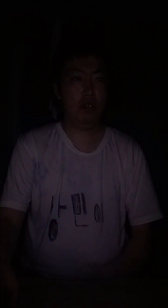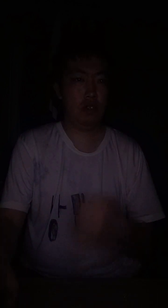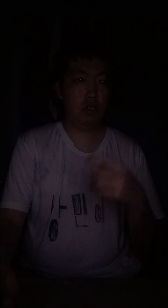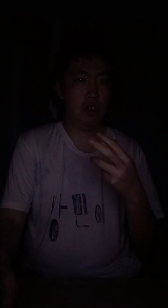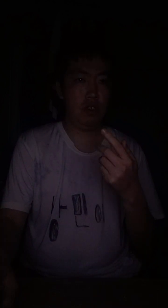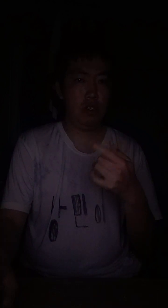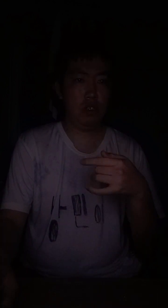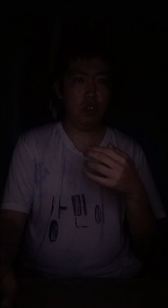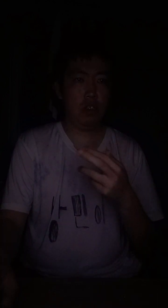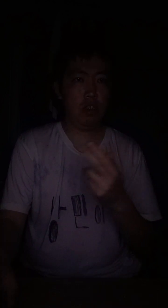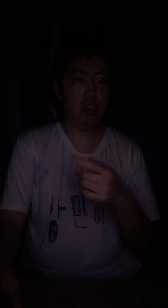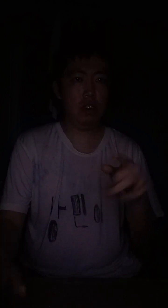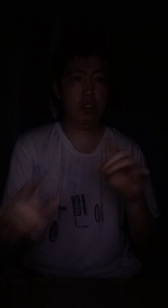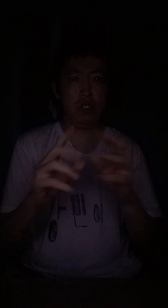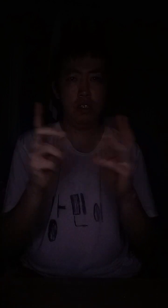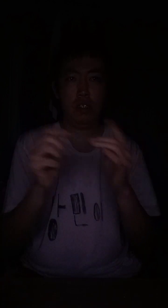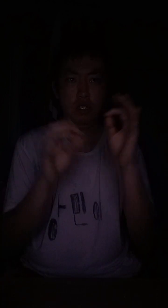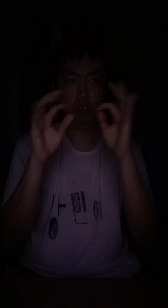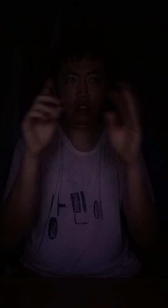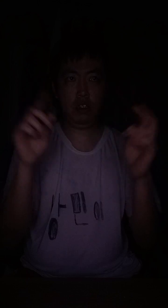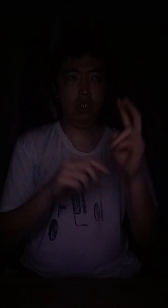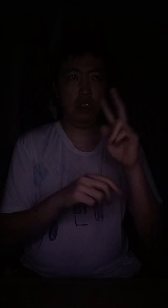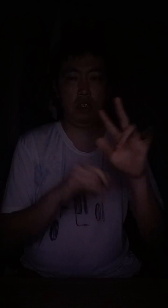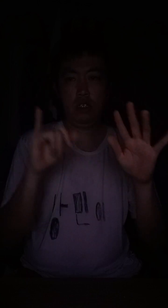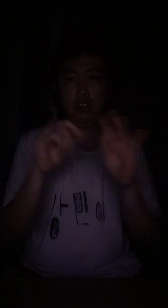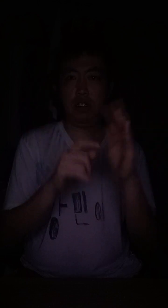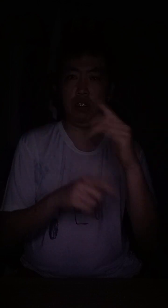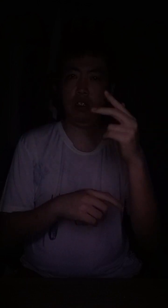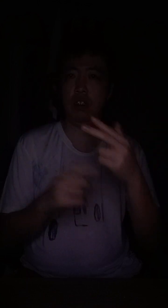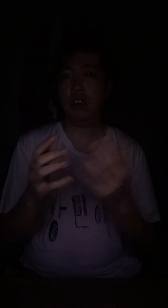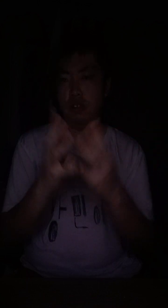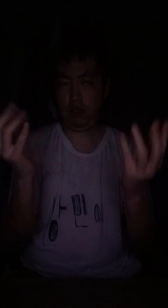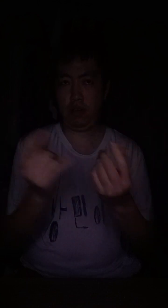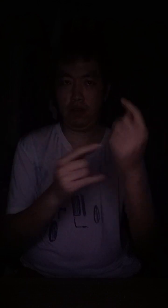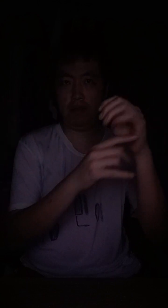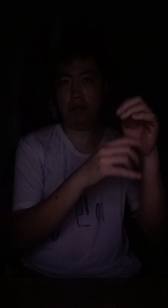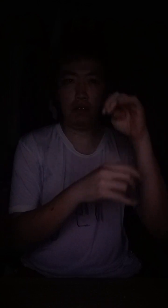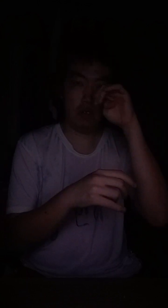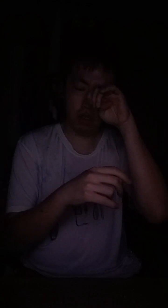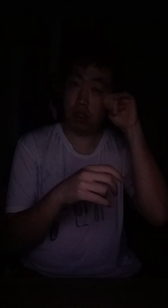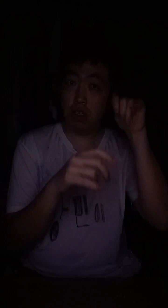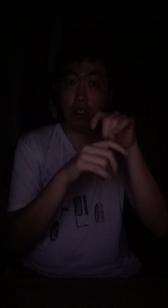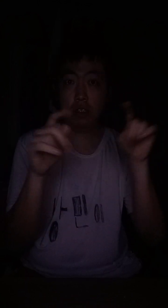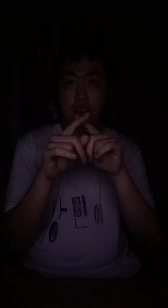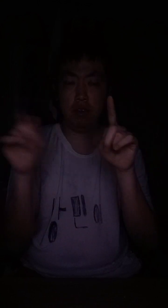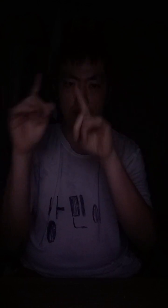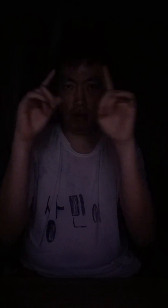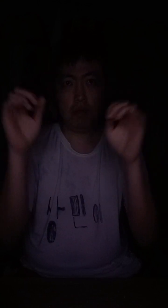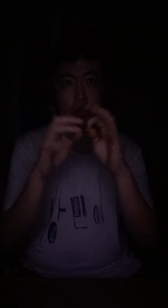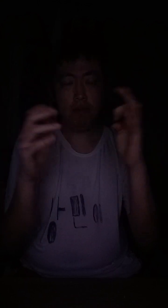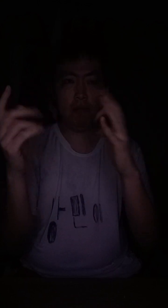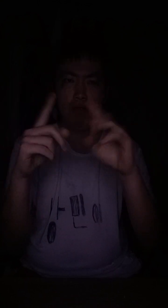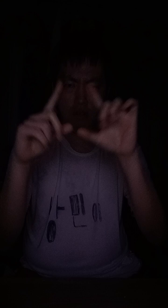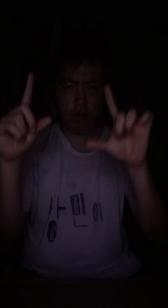3년 동안 있었던 몰래카메라 범죄 중 36%가 여름철에 집중 발생할 정도로 해마다 피서 처리되면 몰래카메라